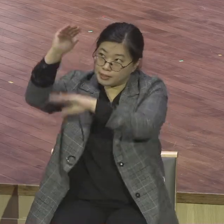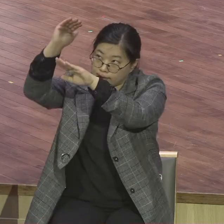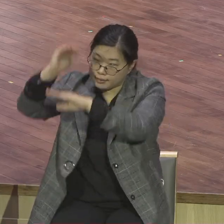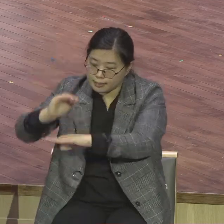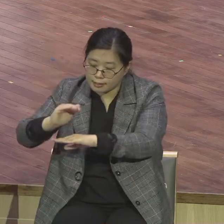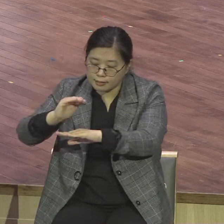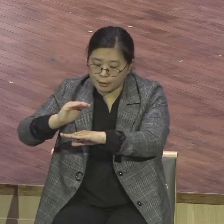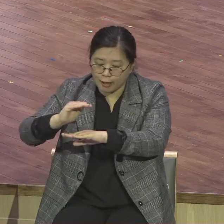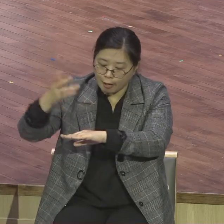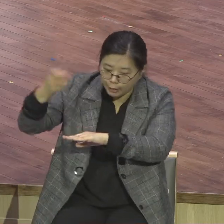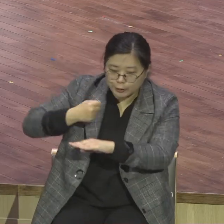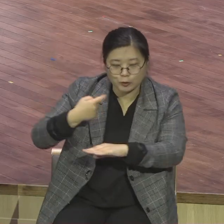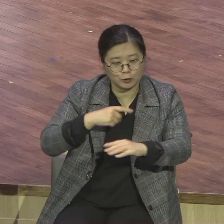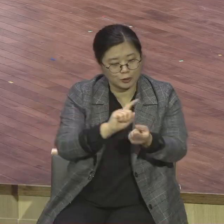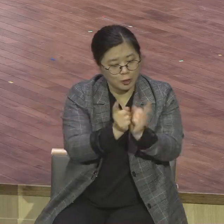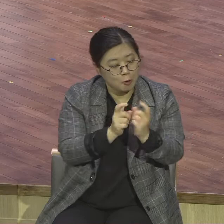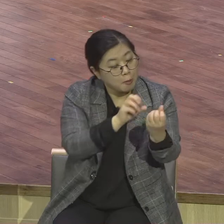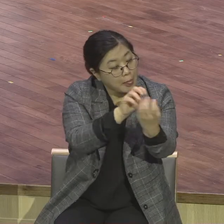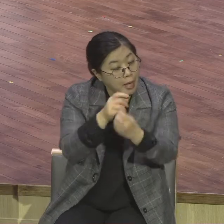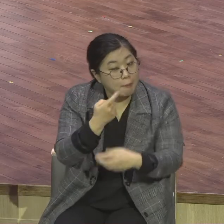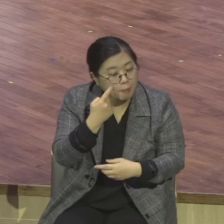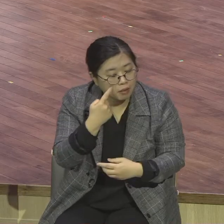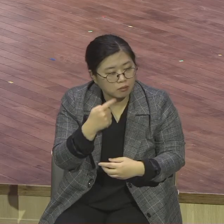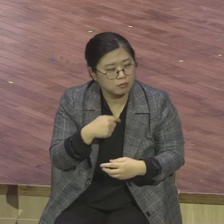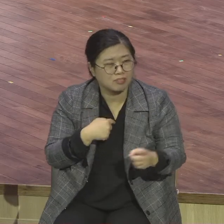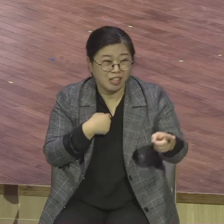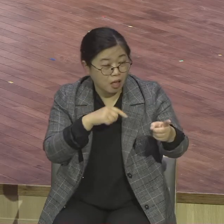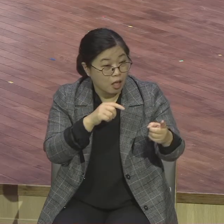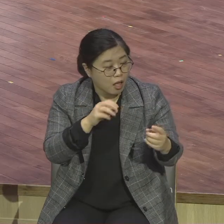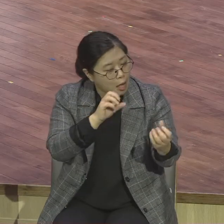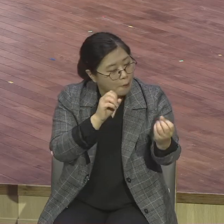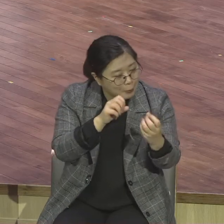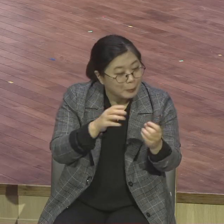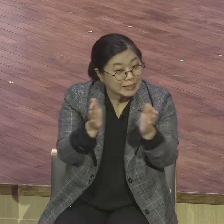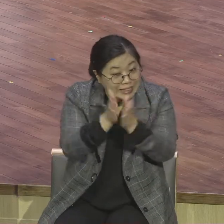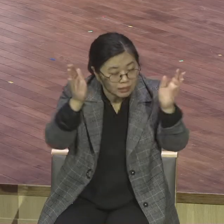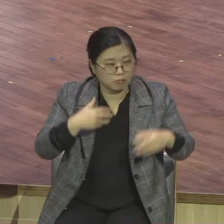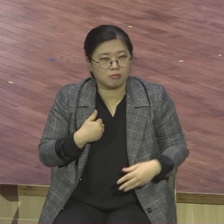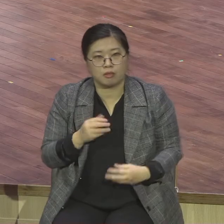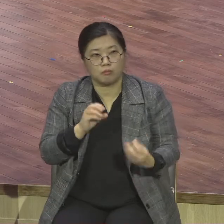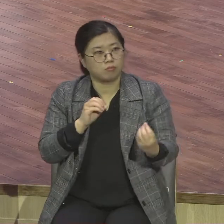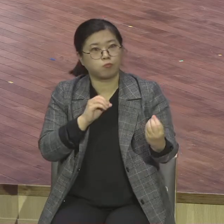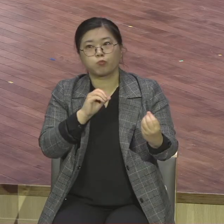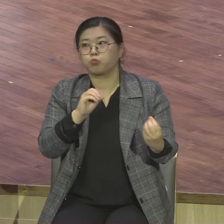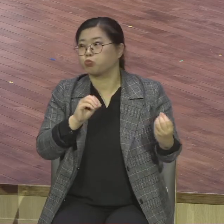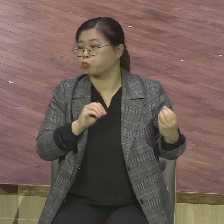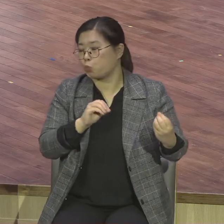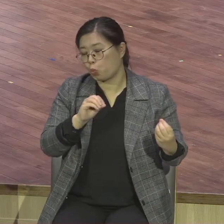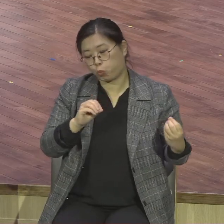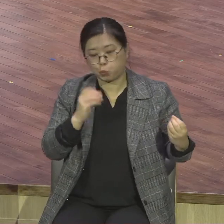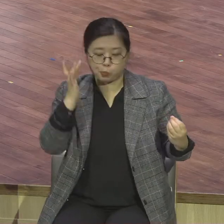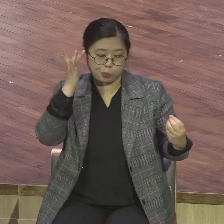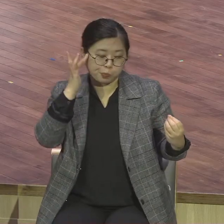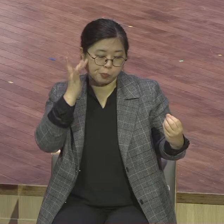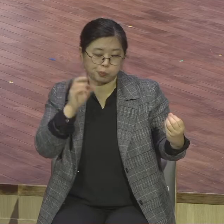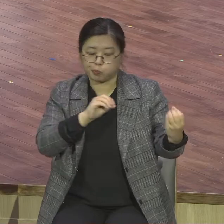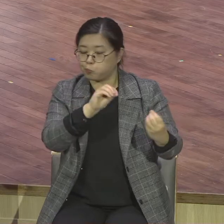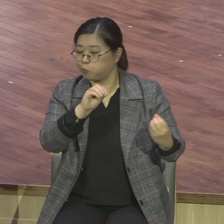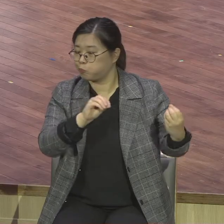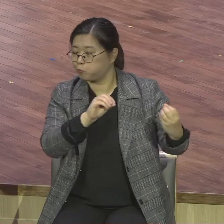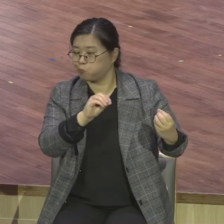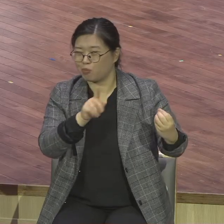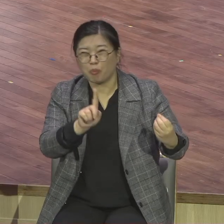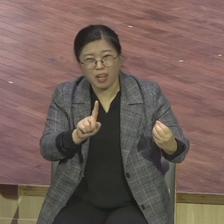없나? 거의 없습니다. 영적인 말은 할 줄도 모릅니다. 표현도 못합니다. 아는 것이 없어요. 하나도